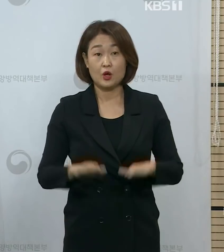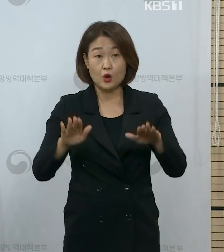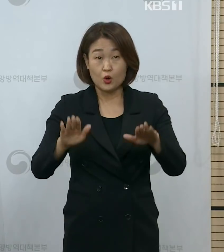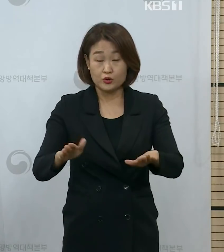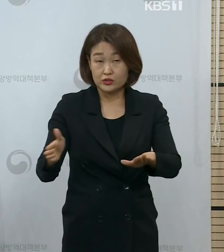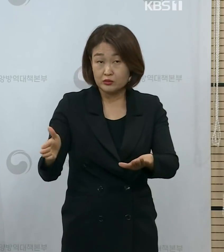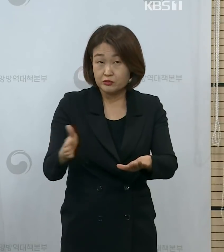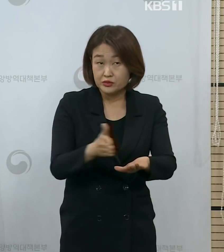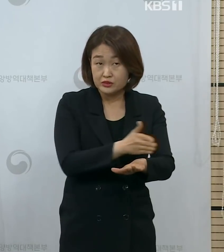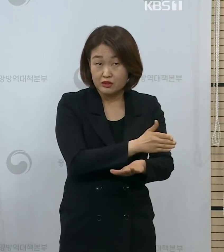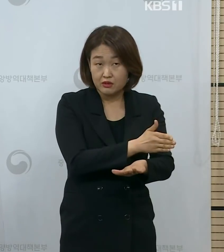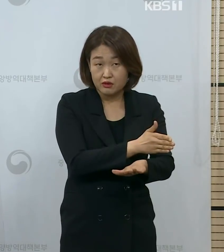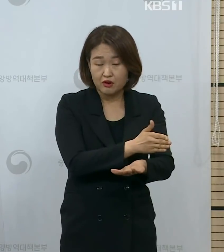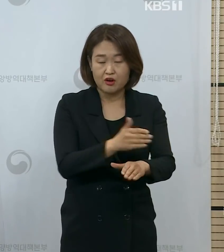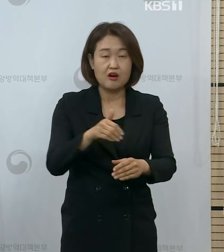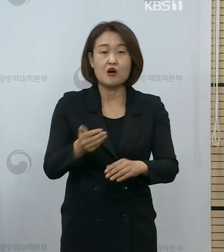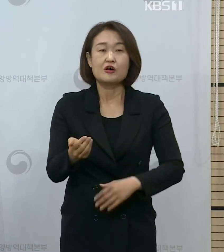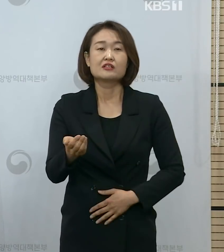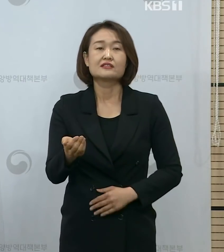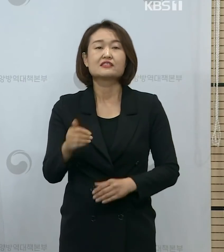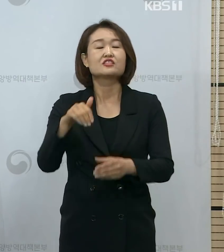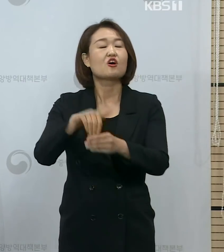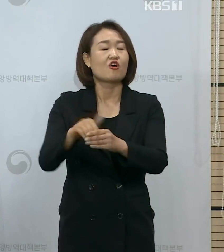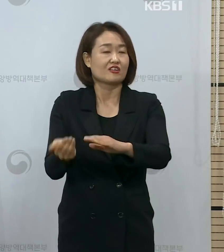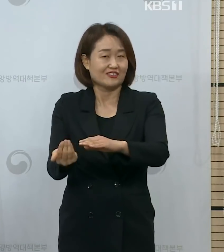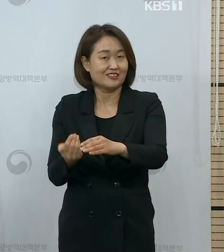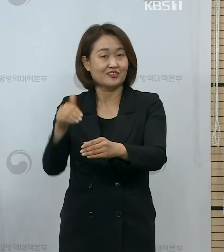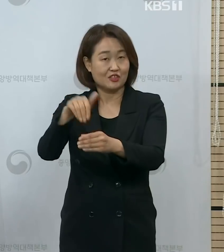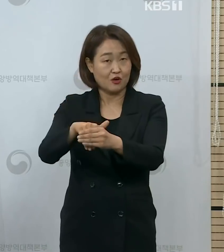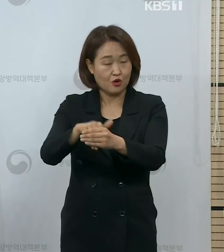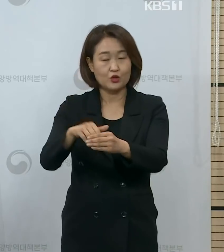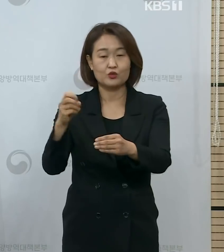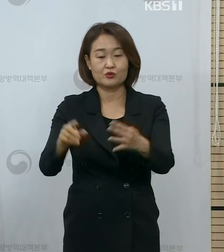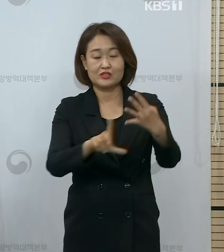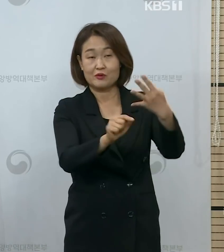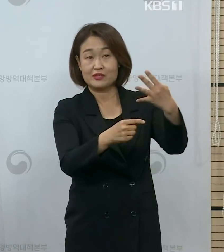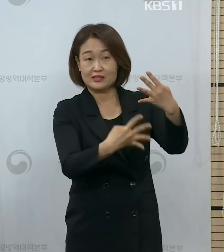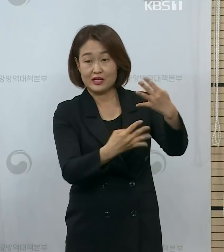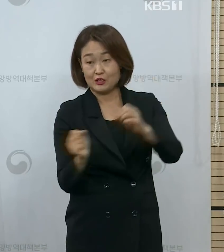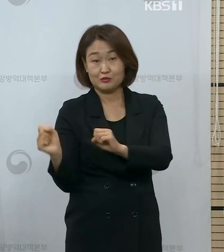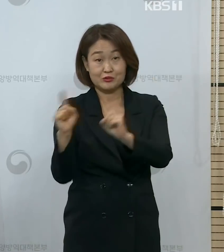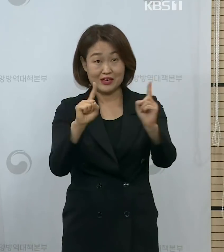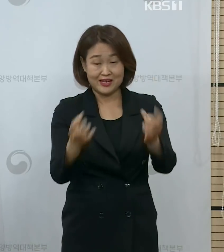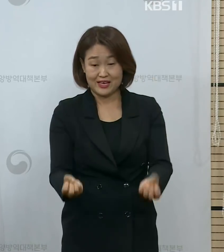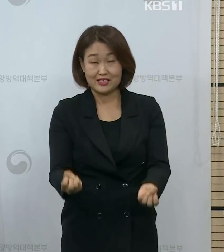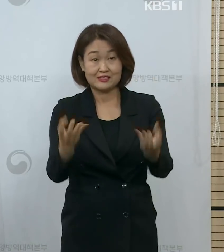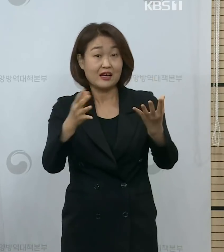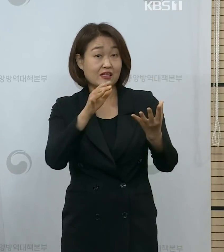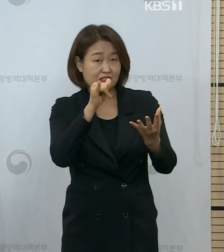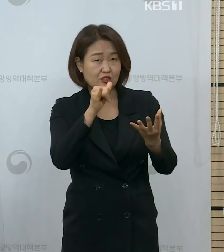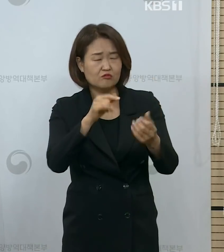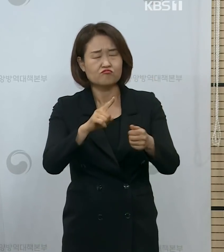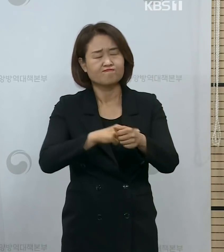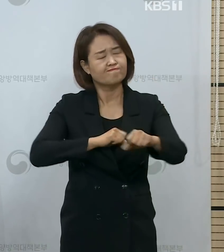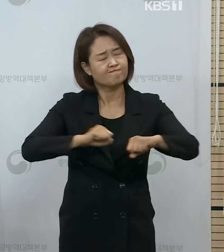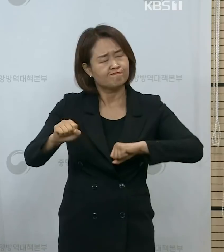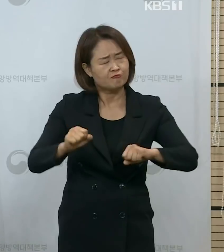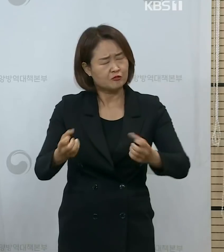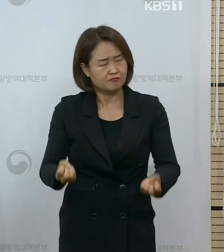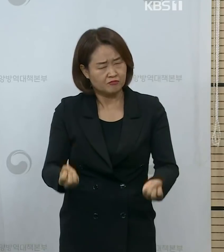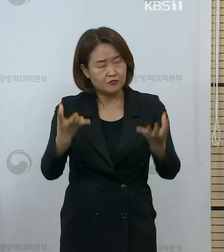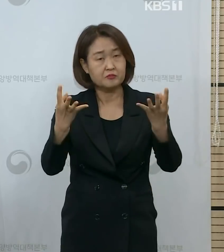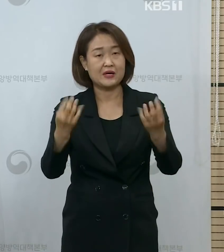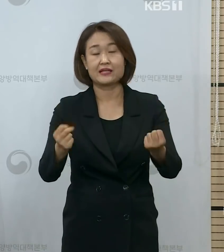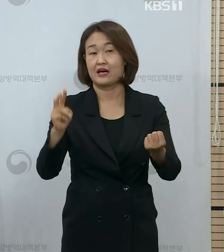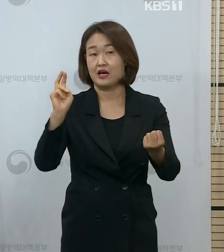오늘부터 시작되는 재보궐선거 사전투표와 부활절을 앞두고 각종 행사 및 활동이 많아질 것으로